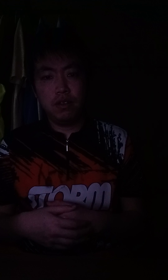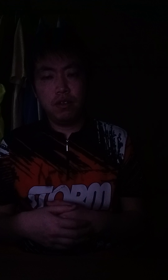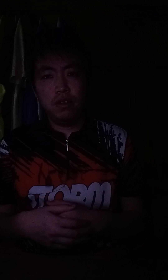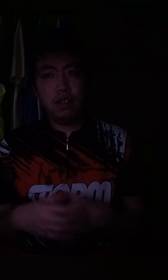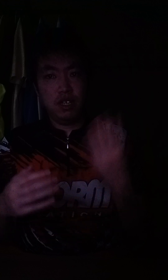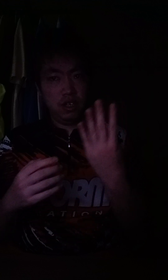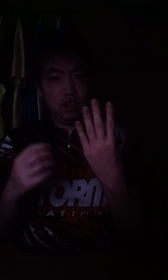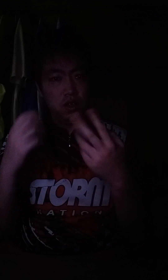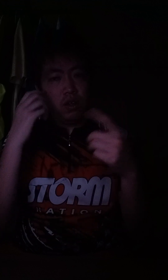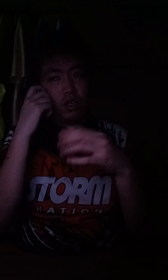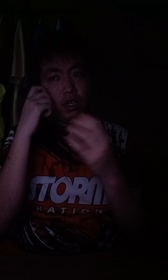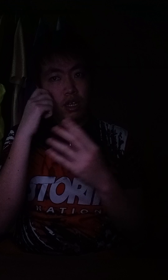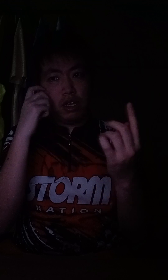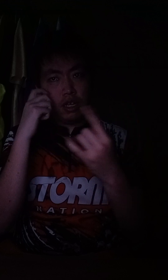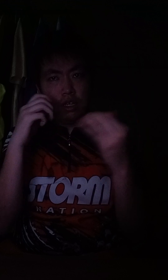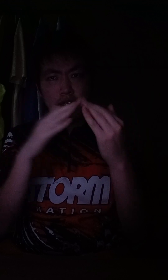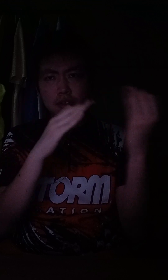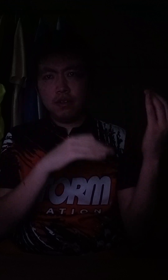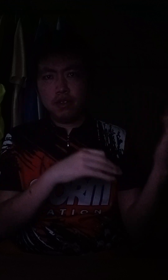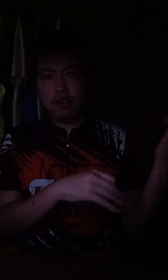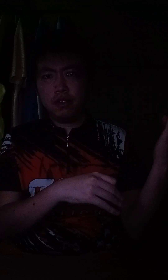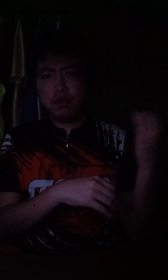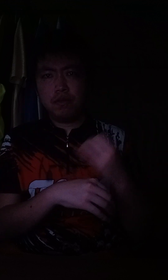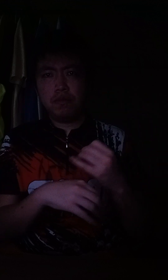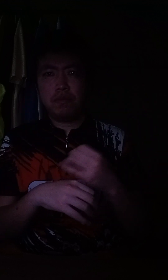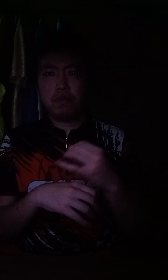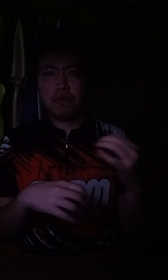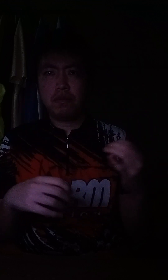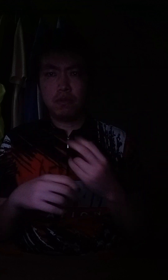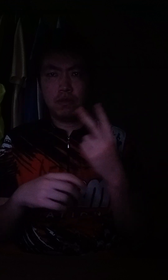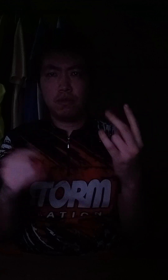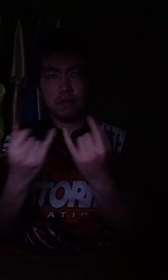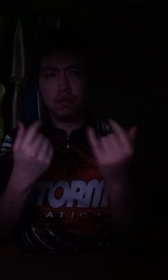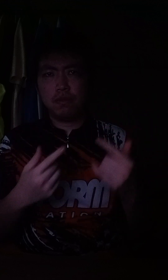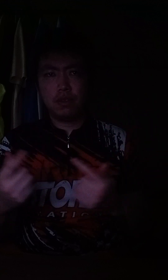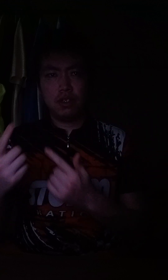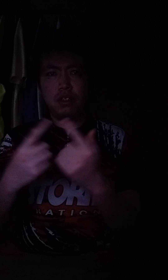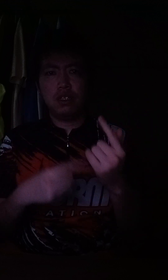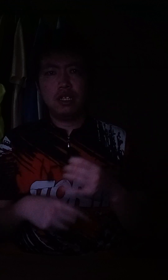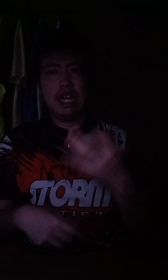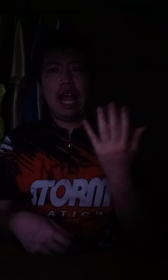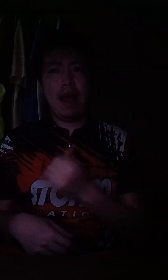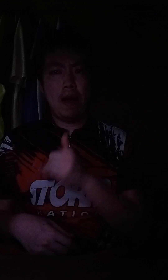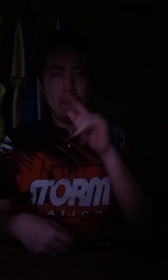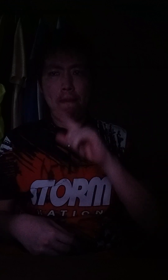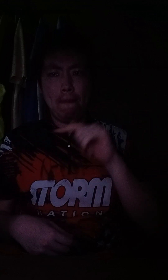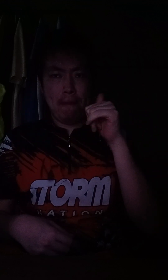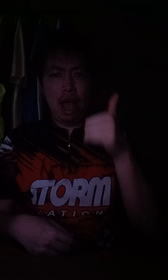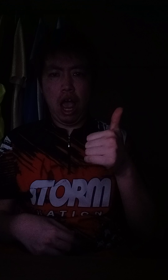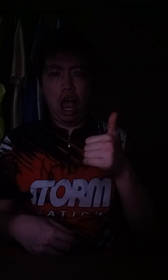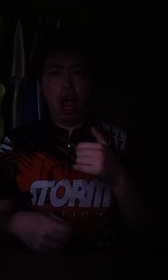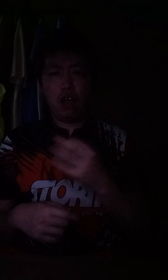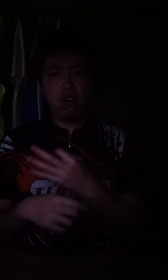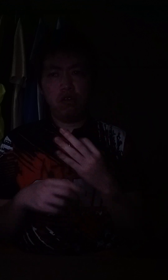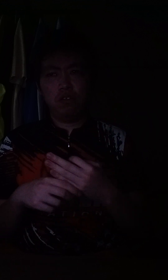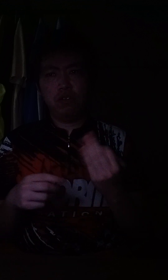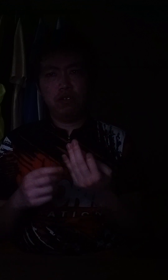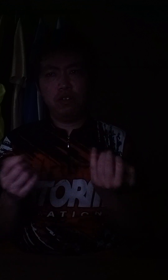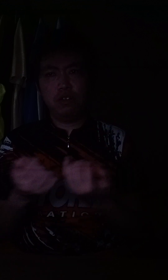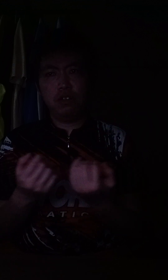(4년) 전 아내가 집을 나가면서 혼자 두 아이들을 돌봐야 했던 아빠. 현아가 아플 때면 봐줄 사람이